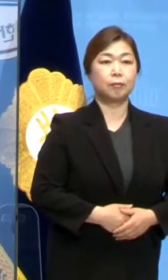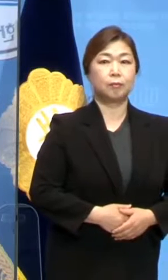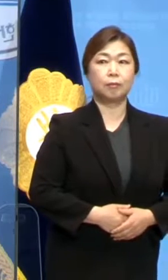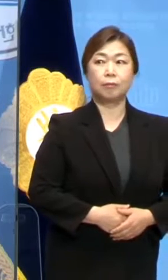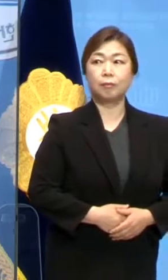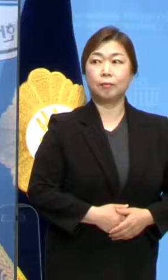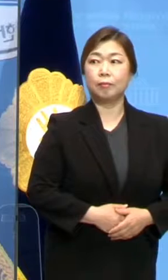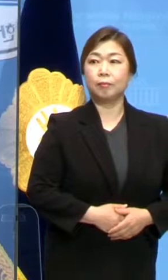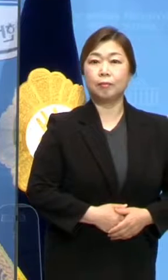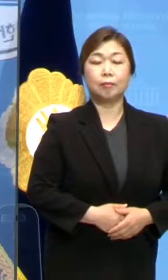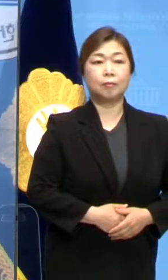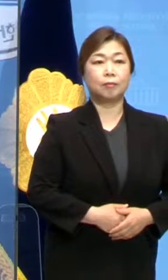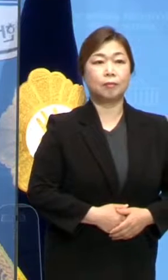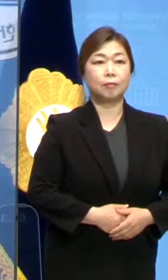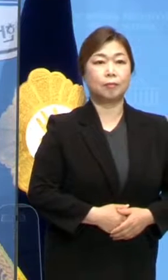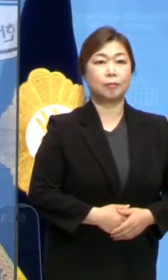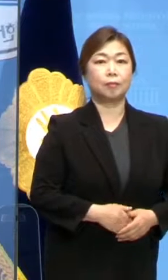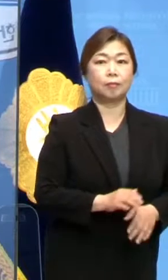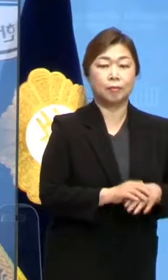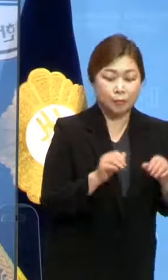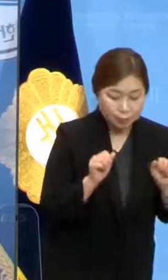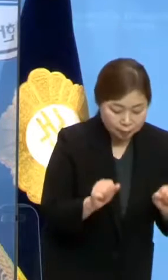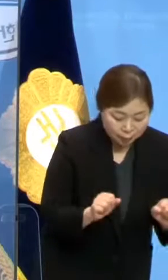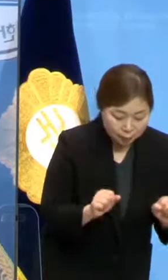시작하나요 예